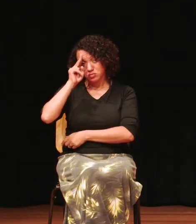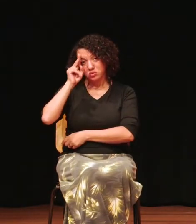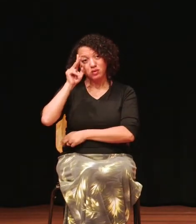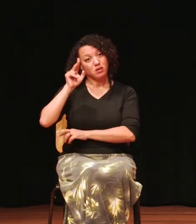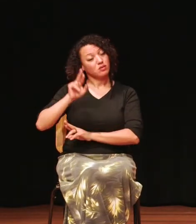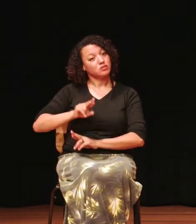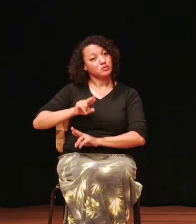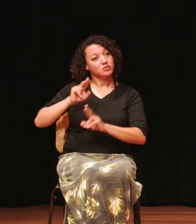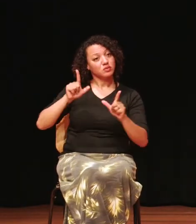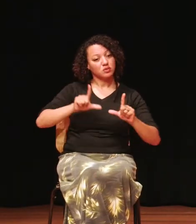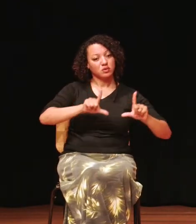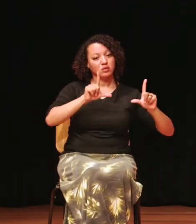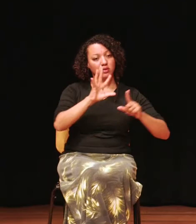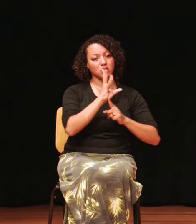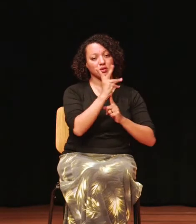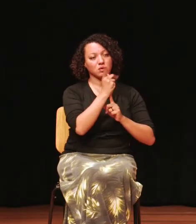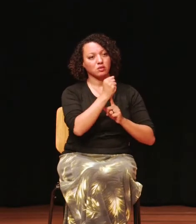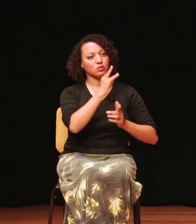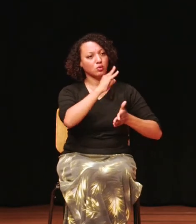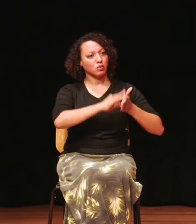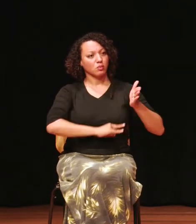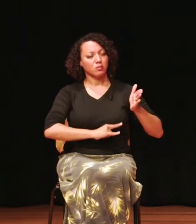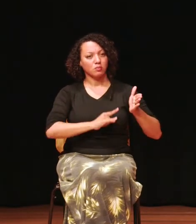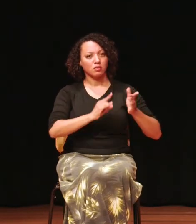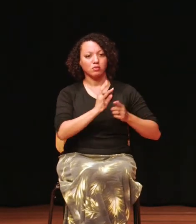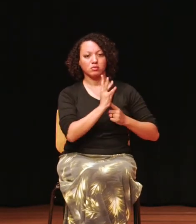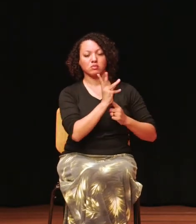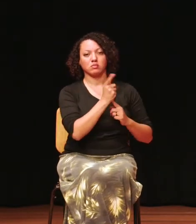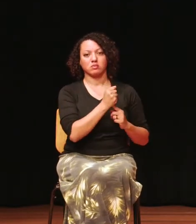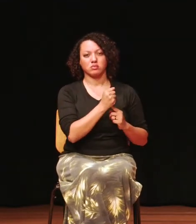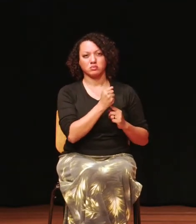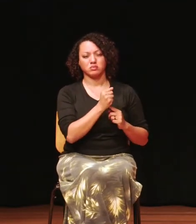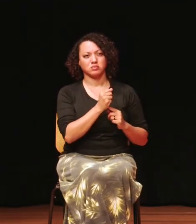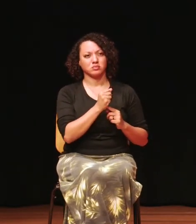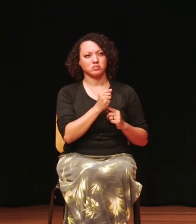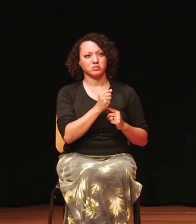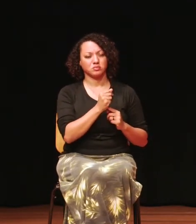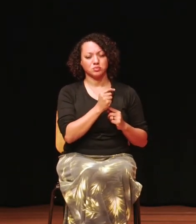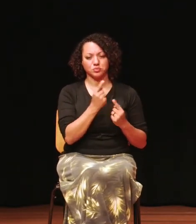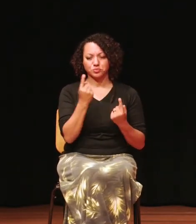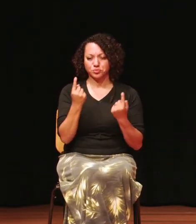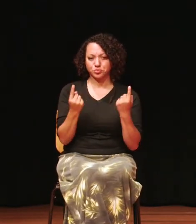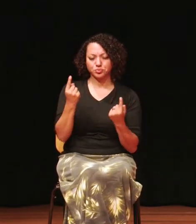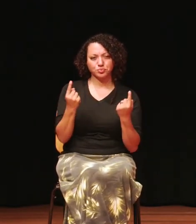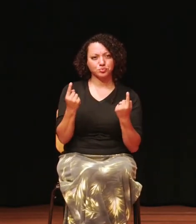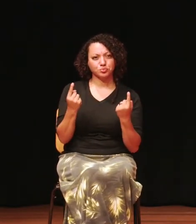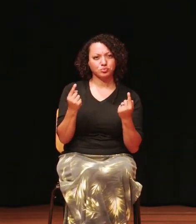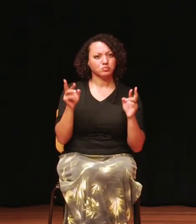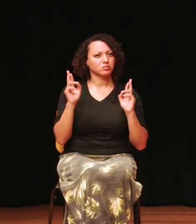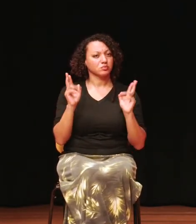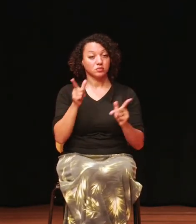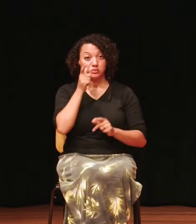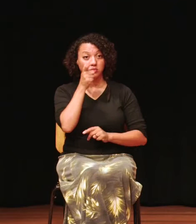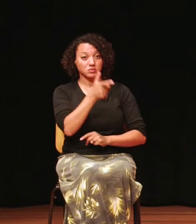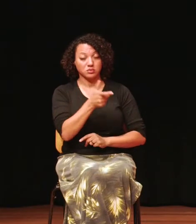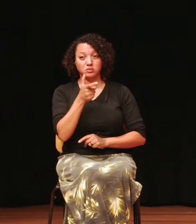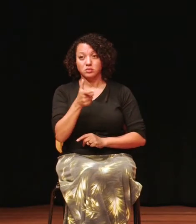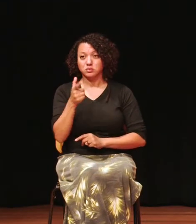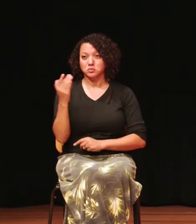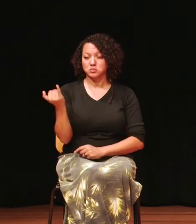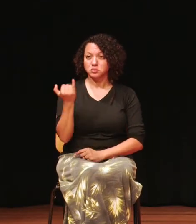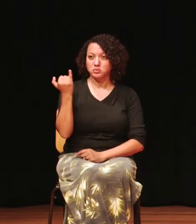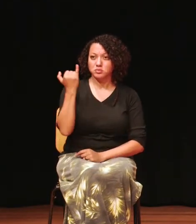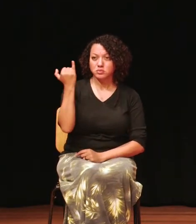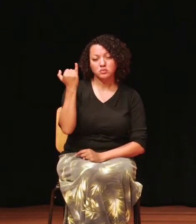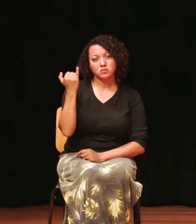outra considerá-la como documento artístico, nesse aspecto. São ambas perguntas muito interessantes,